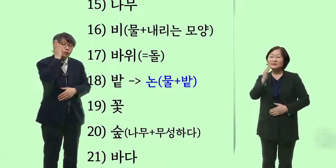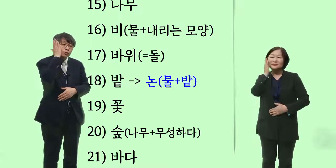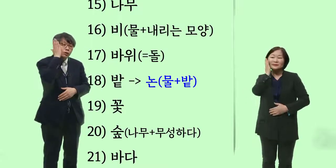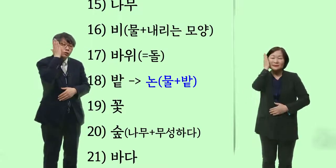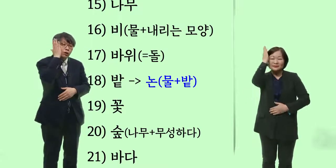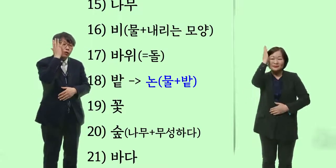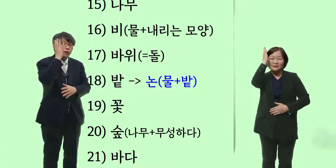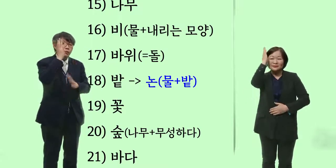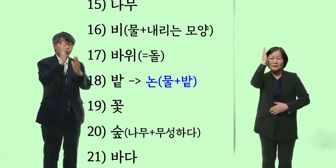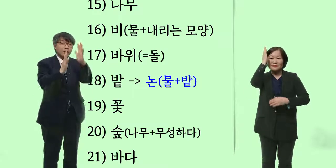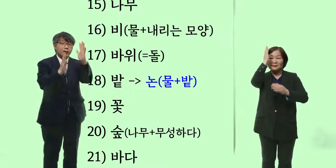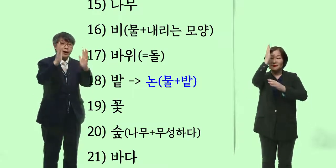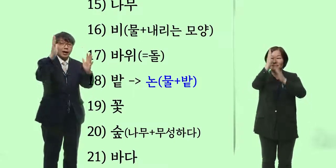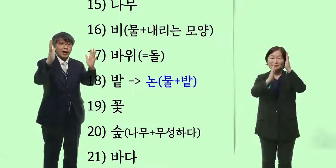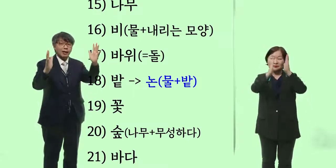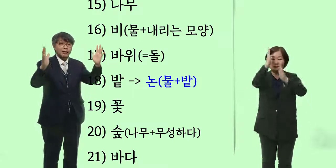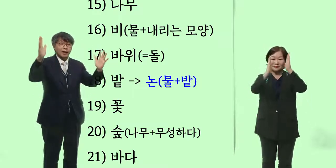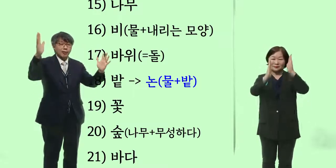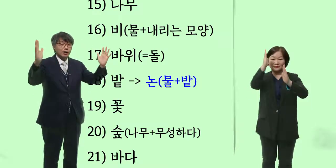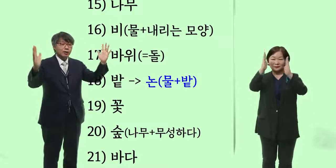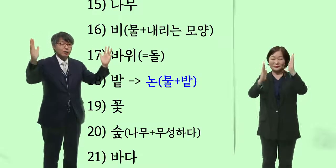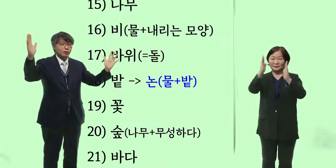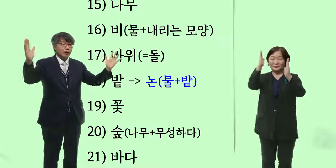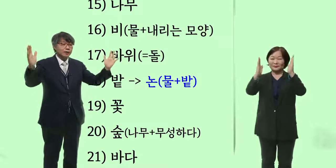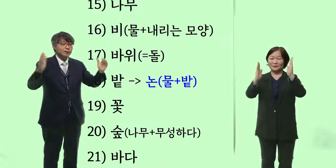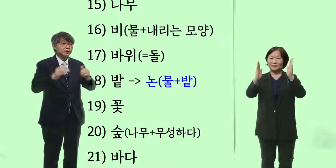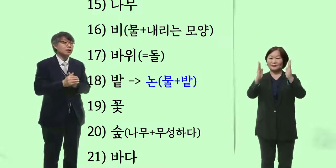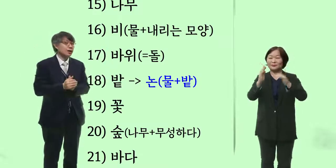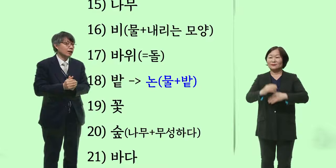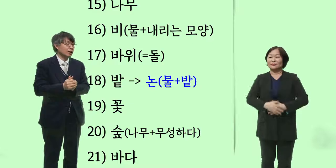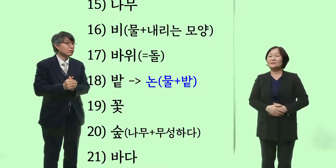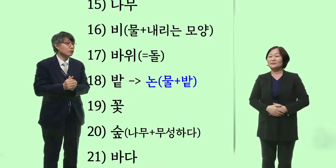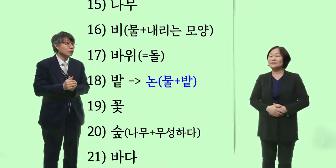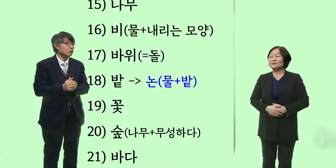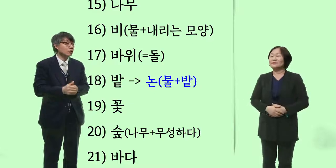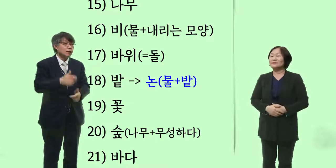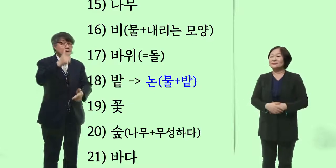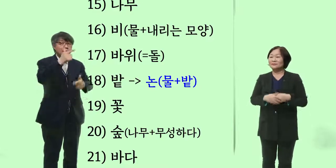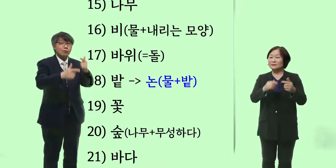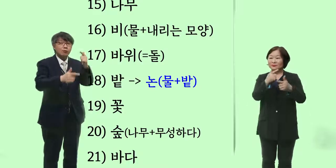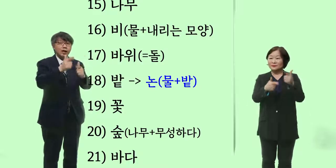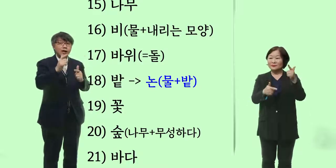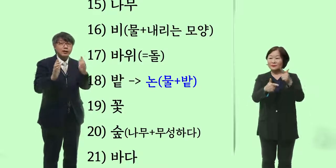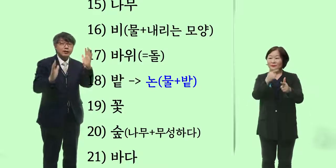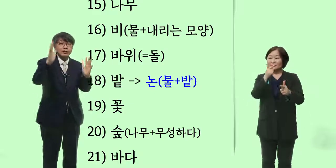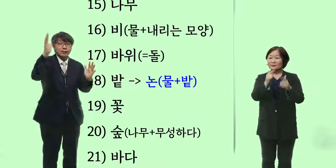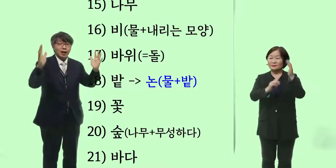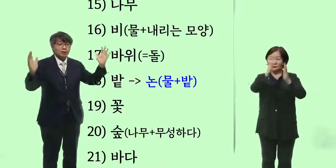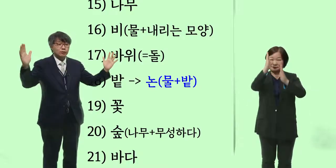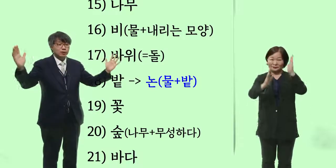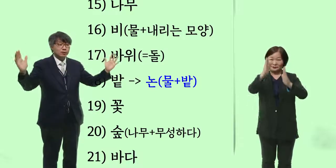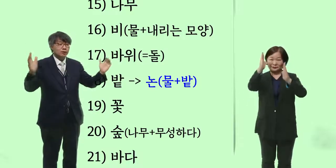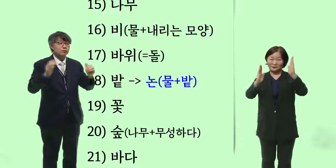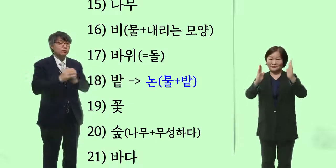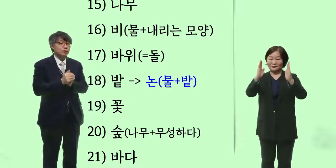녹색으로 있고요. 뭔가 이렇게 막 이렇게 나무가 이렇게 솟아 있는 그렇게 할 수도 있고요. 나무가 이렇게 막 솟아 있는 그런 부분들.